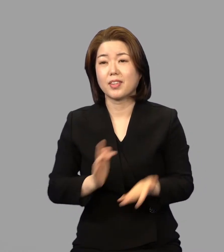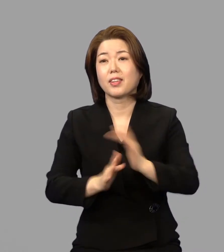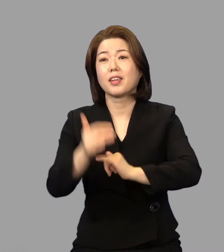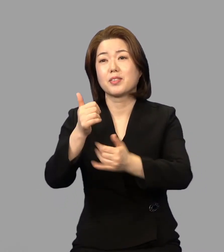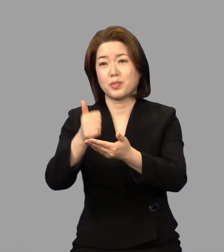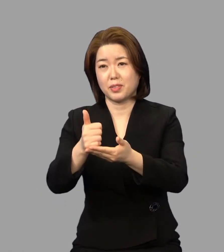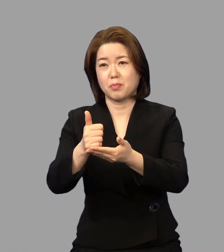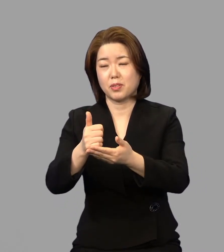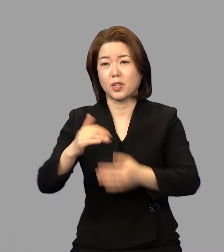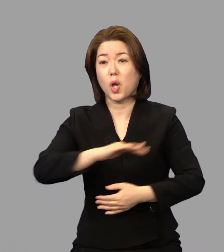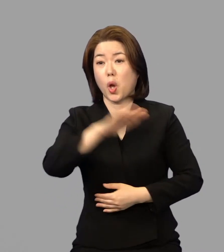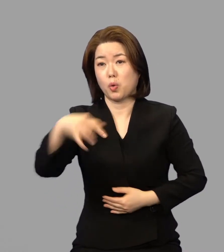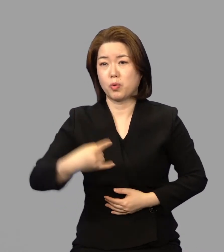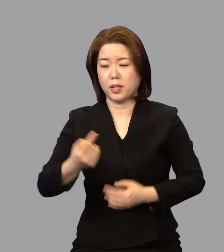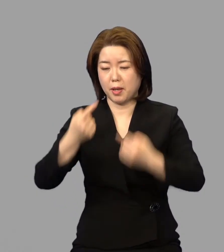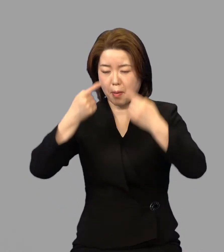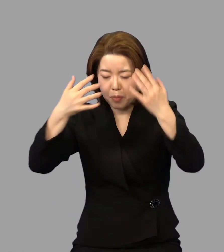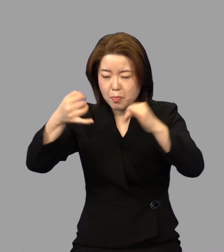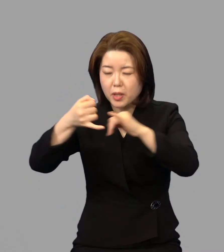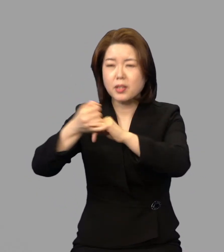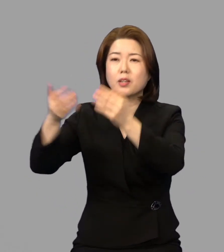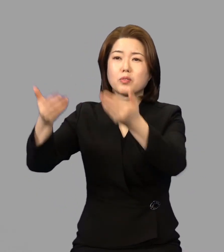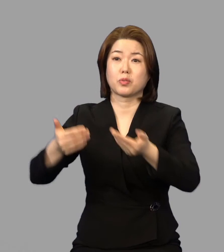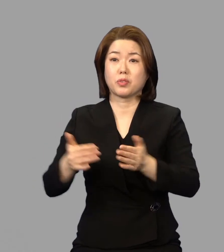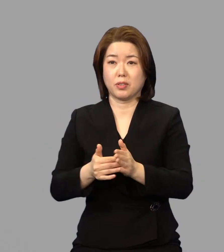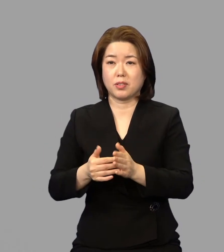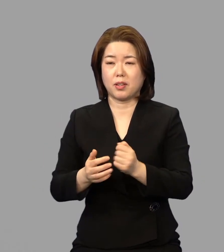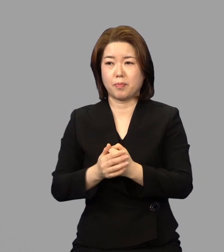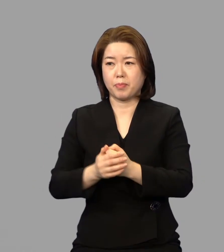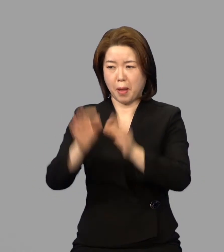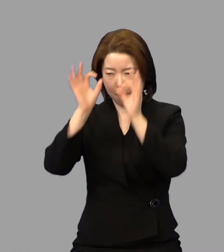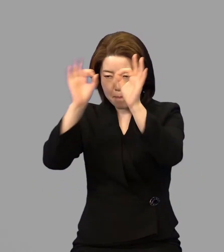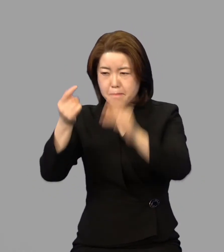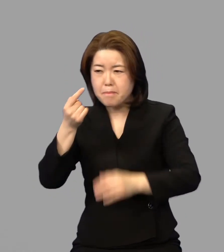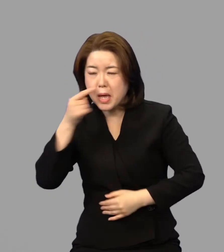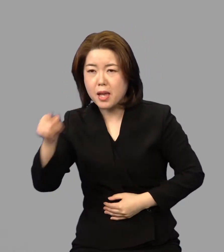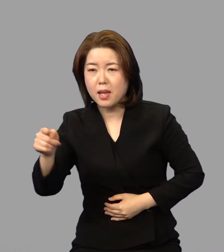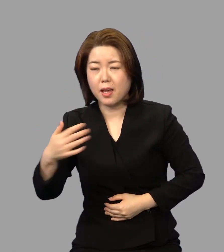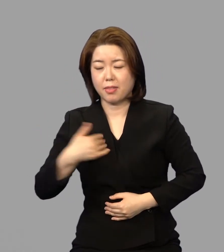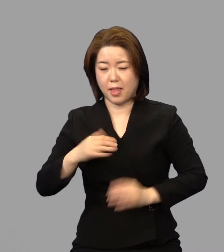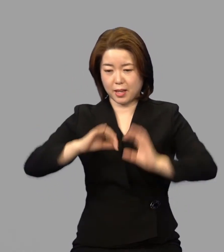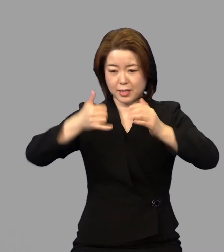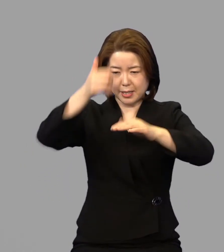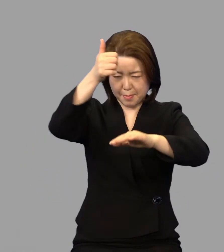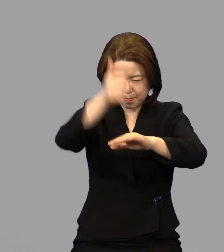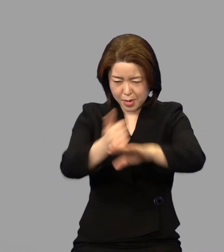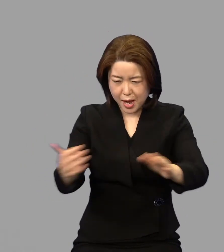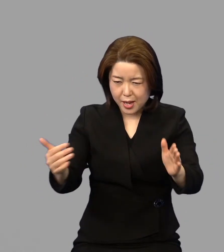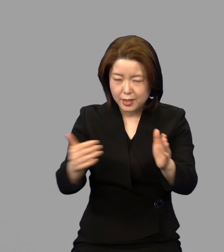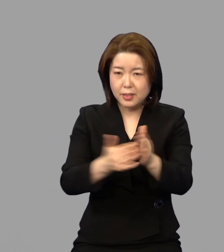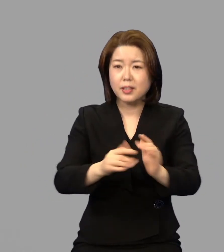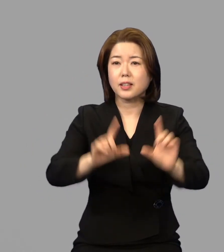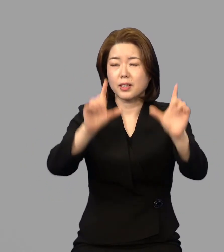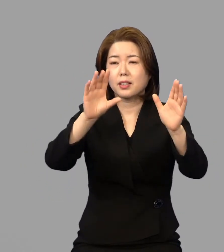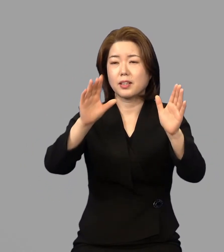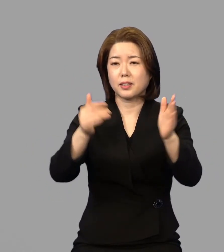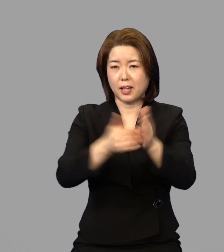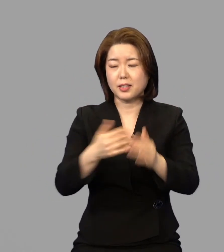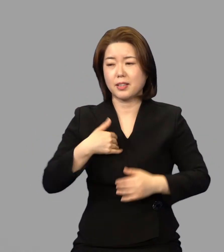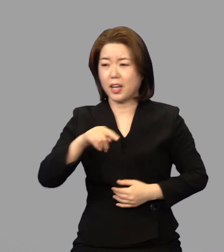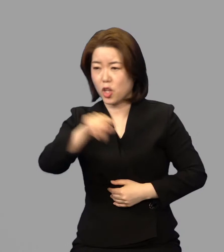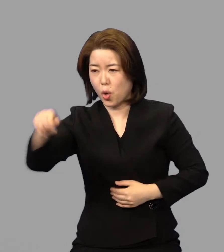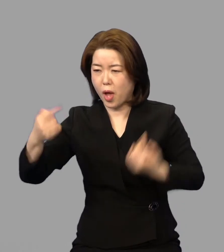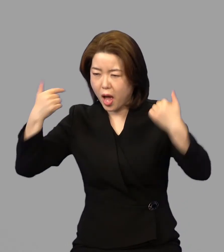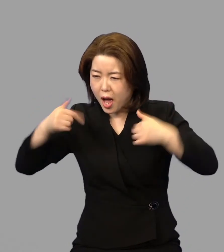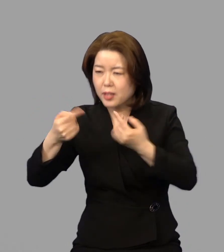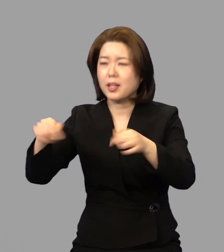예수님은 우리에게 분명히 약속하셨어요. 볼지어다 내가 세상 끝날까지 너희와 항상 함께 있으리라.